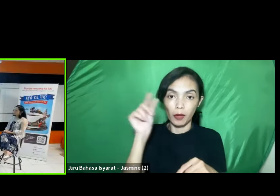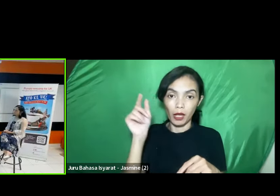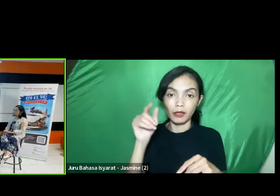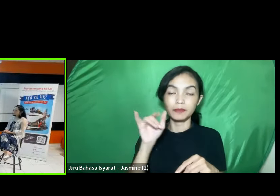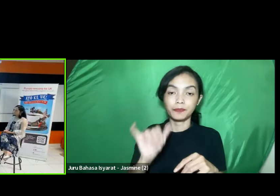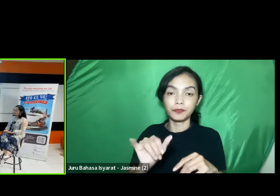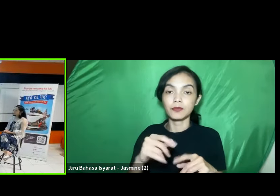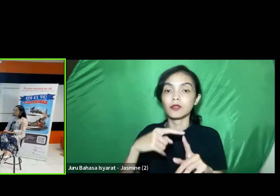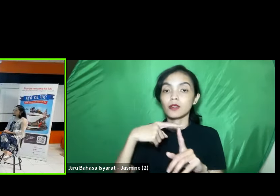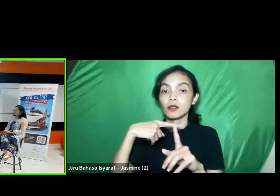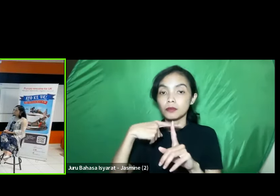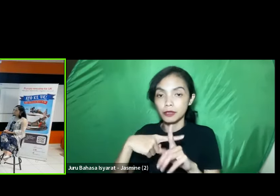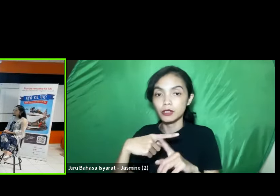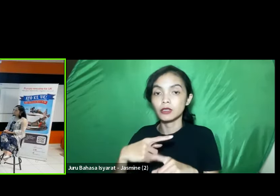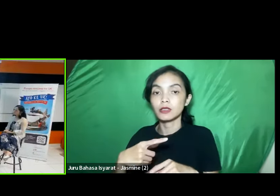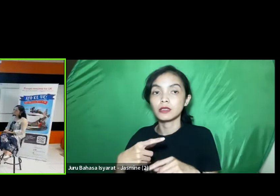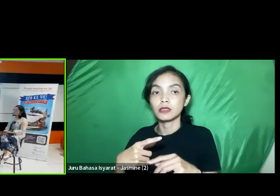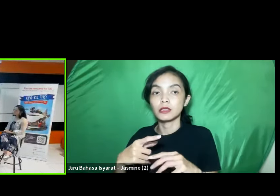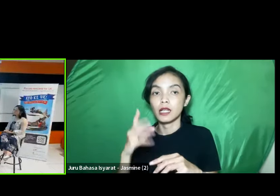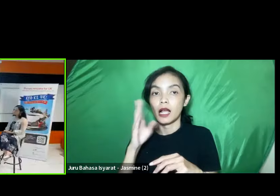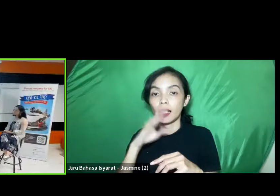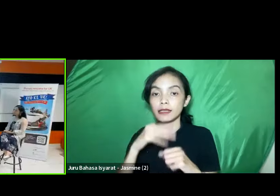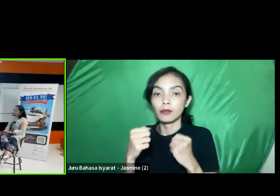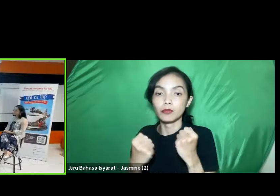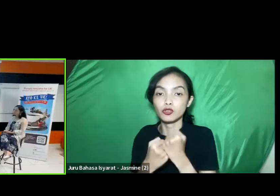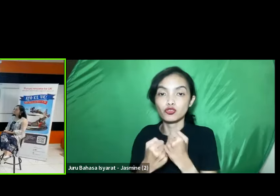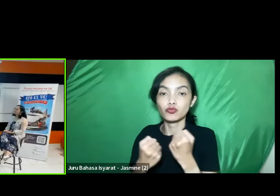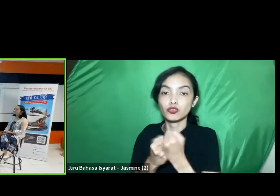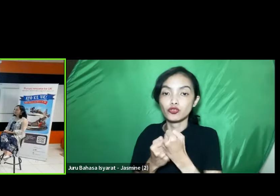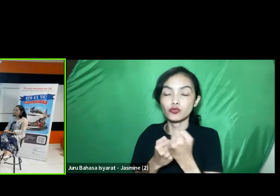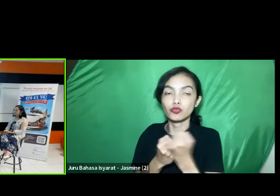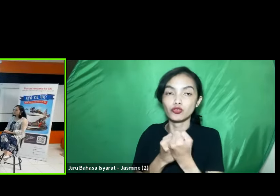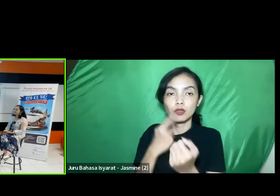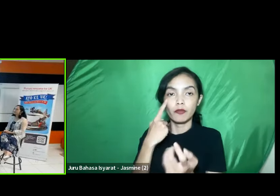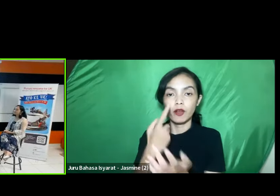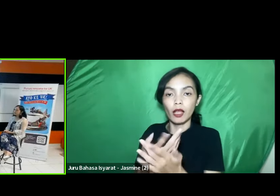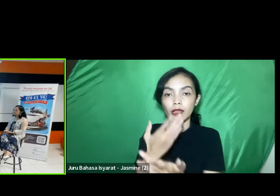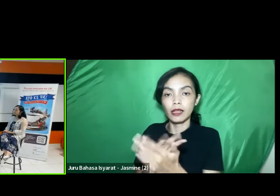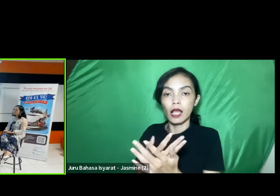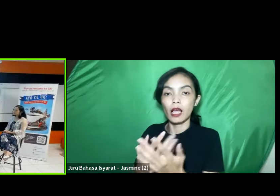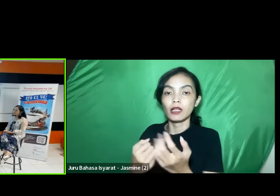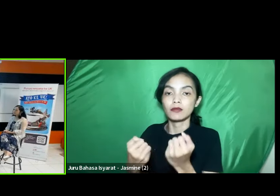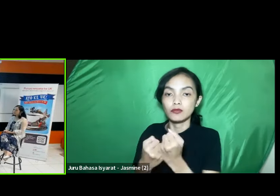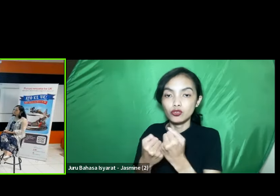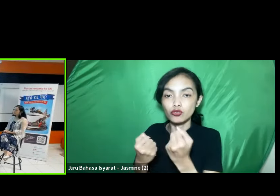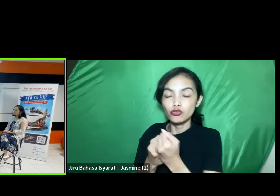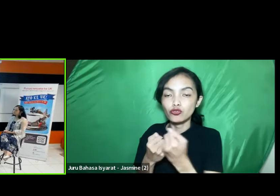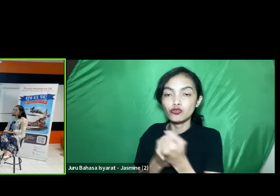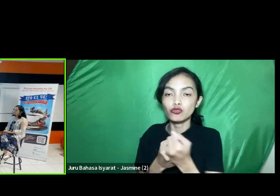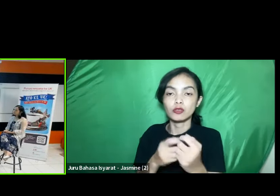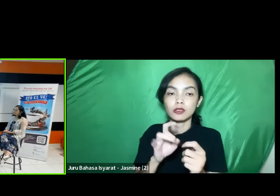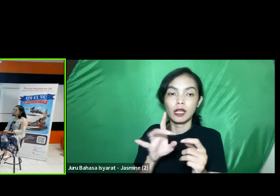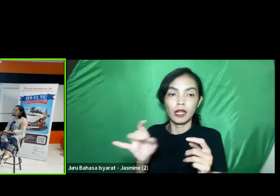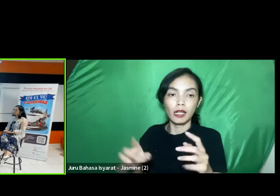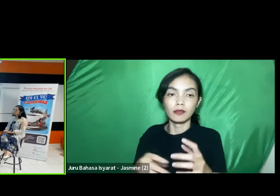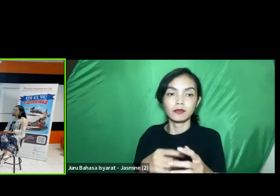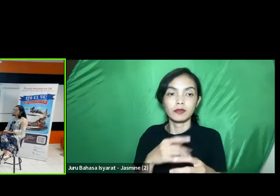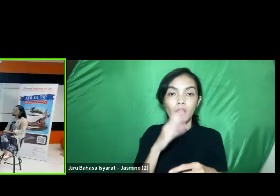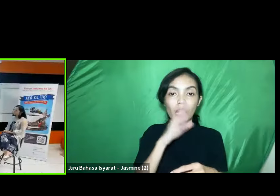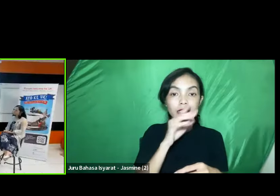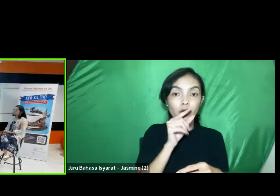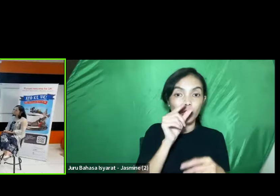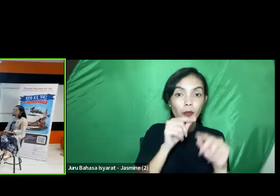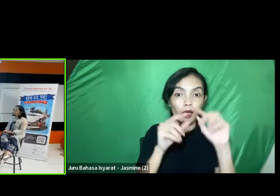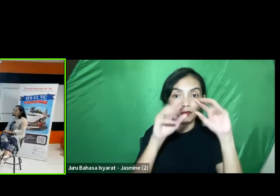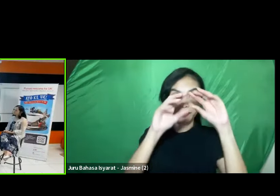dikasih ehorting e nya yaation karena yang kita